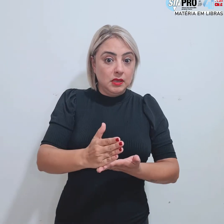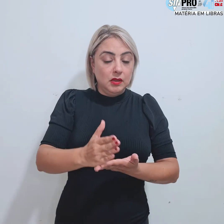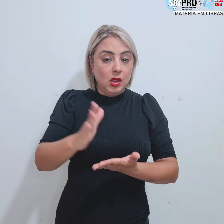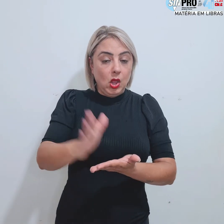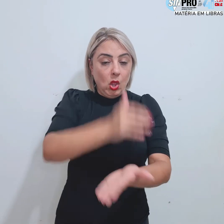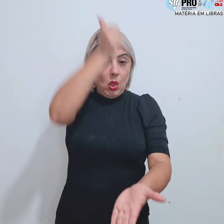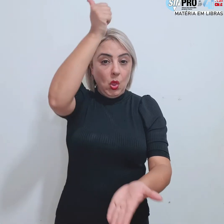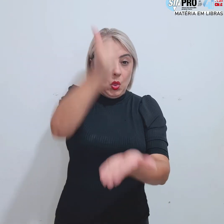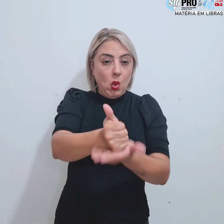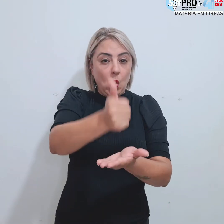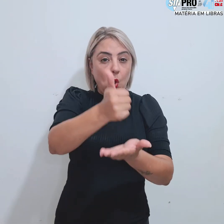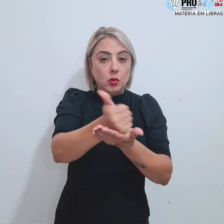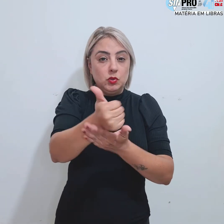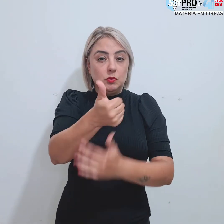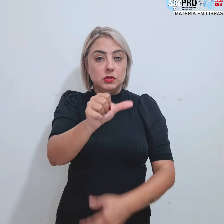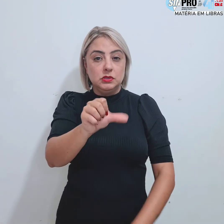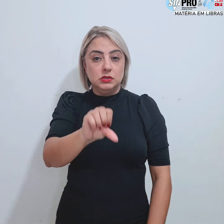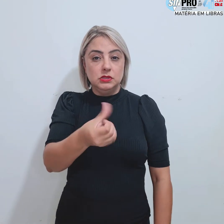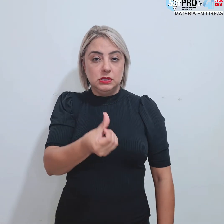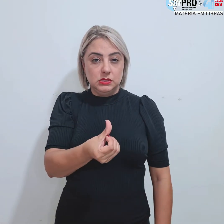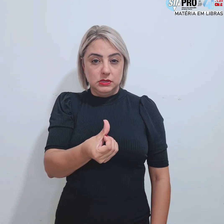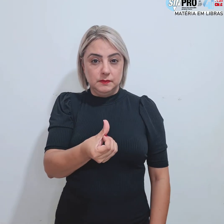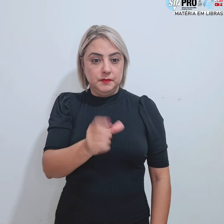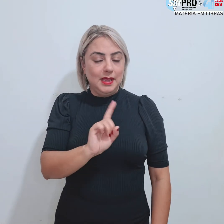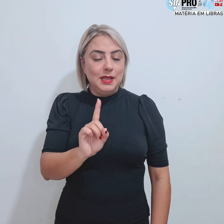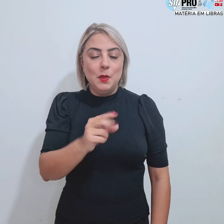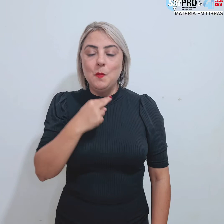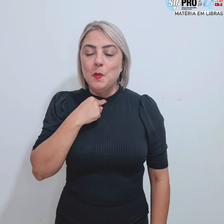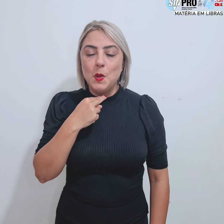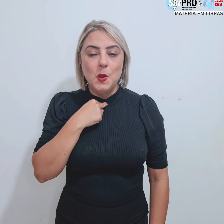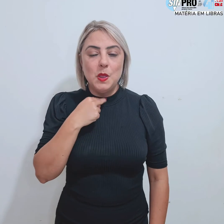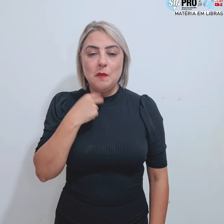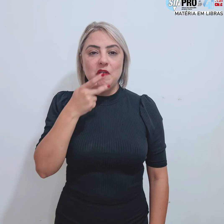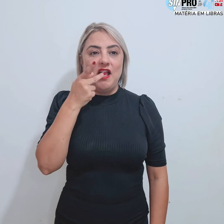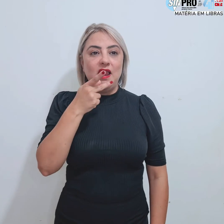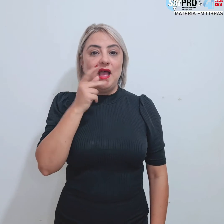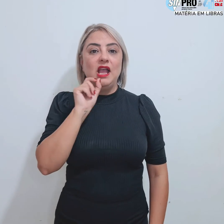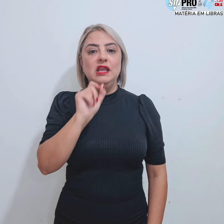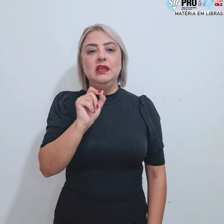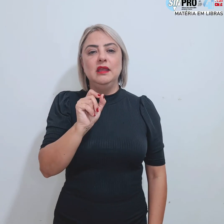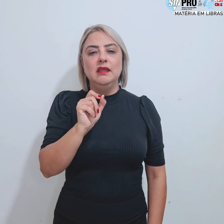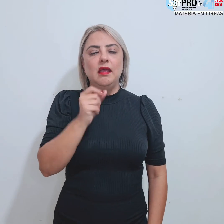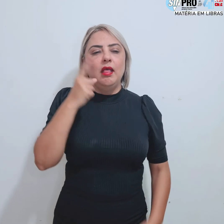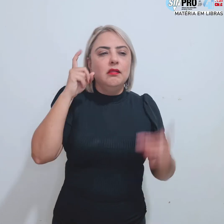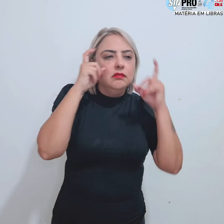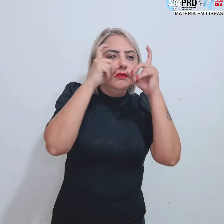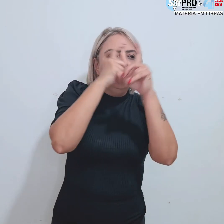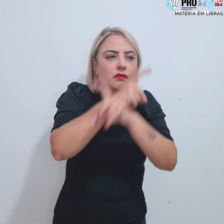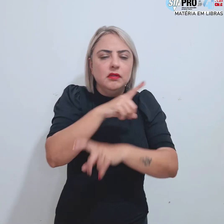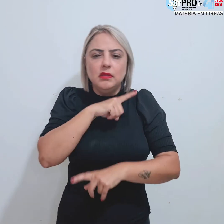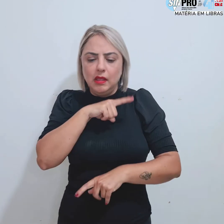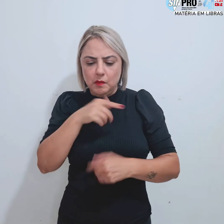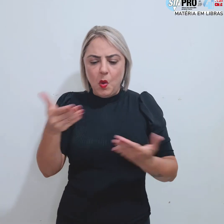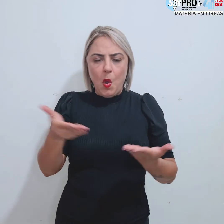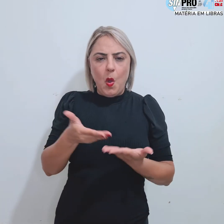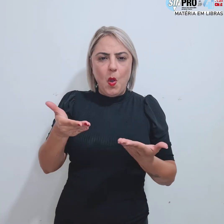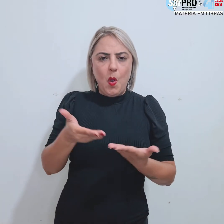partir do golpe de 2016. Não dá para dizermos que as dificuldades que temos